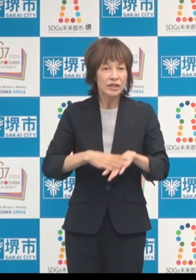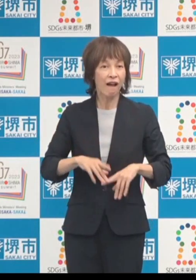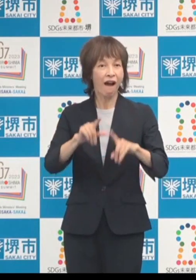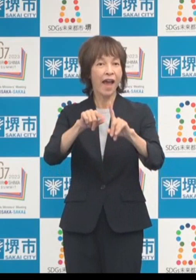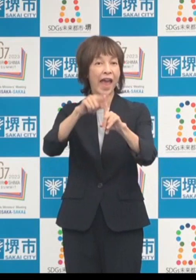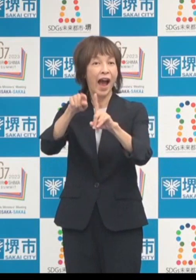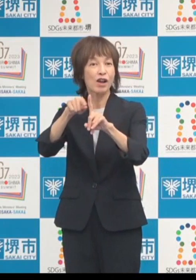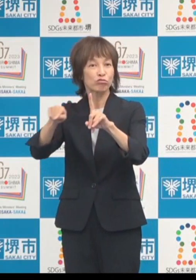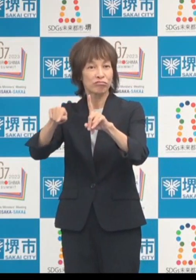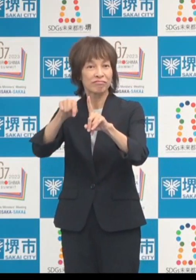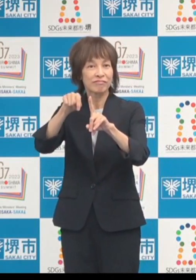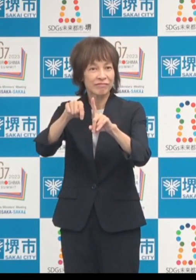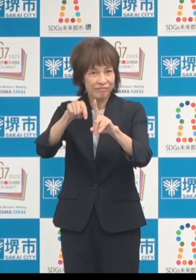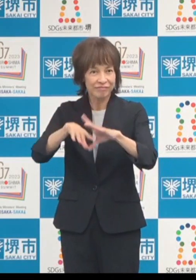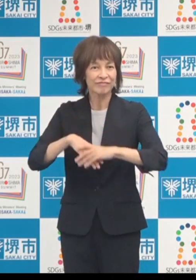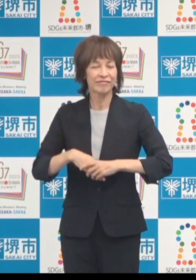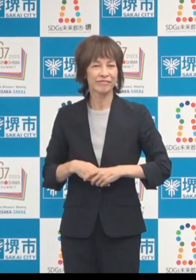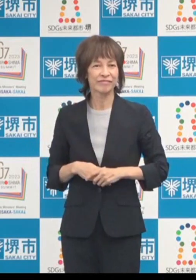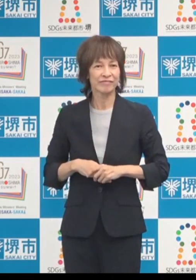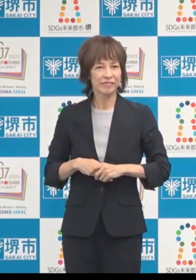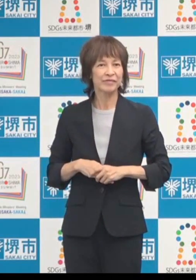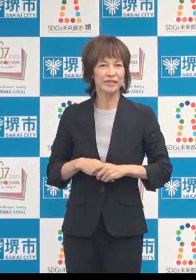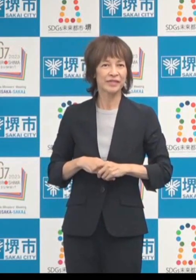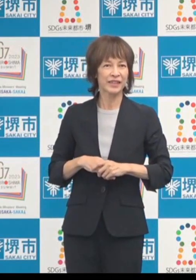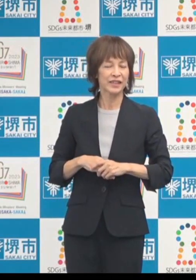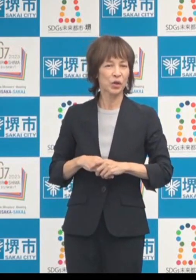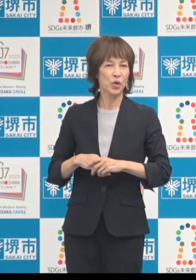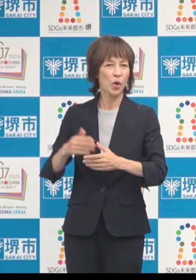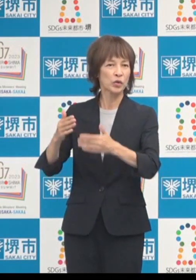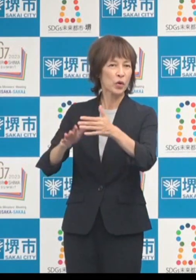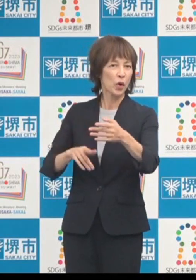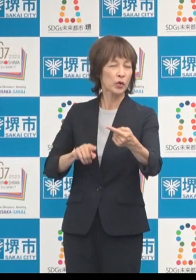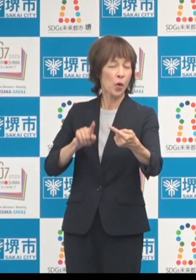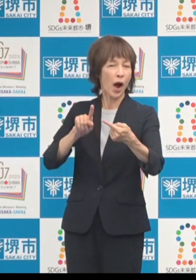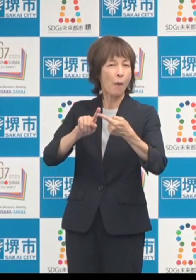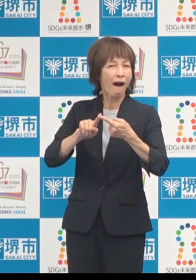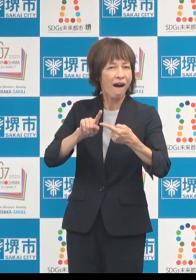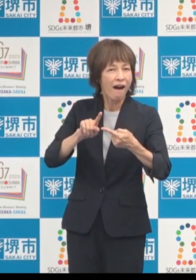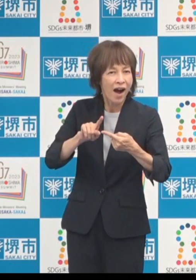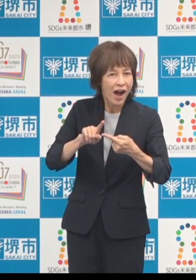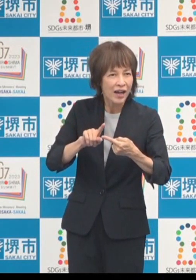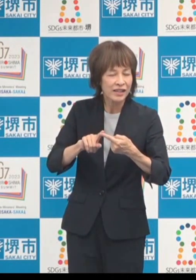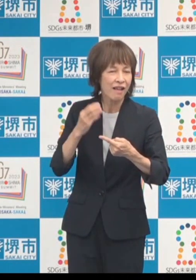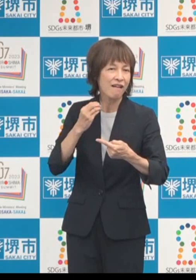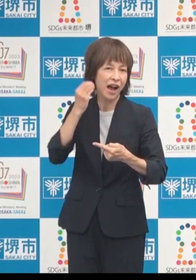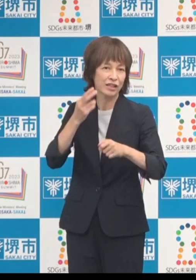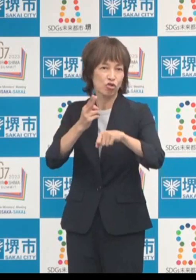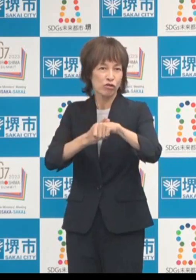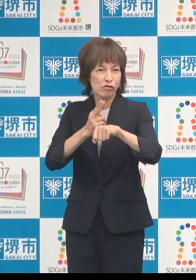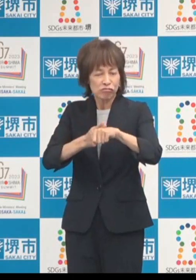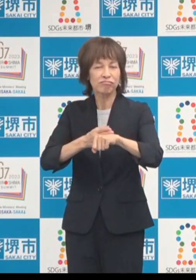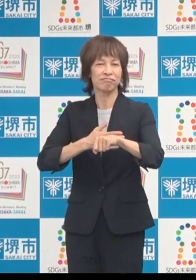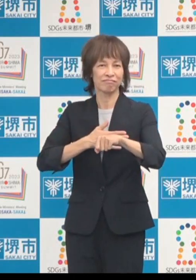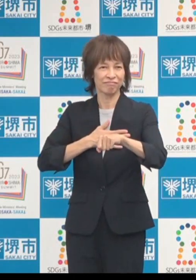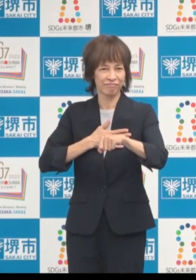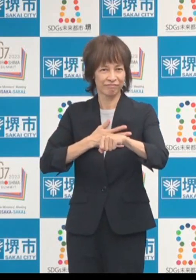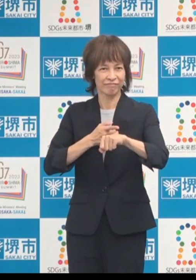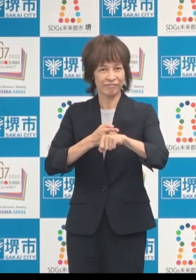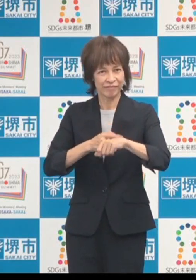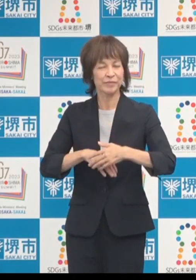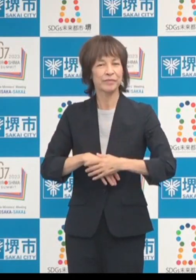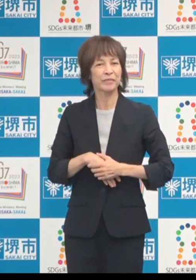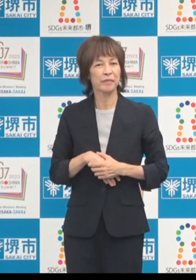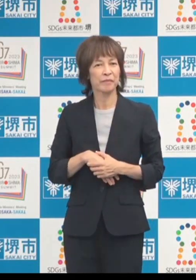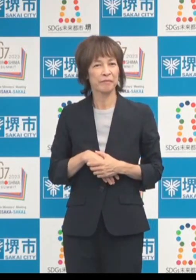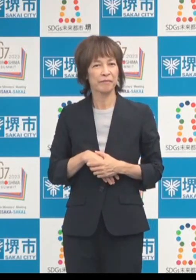というのもスマホをかざしてそこの風景と合わせながら感じることができる技術だと認識してますので、大